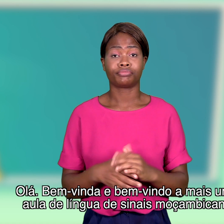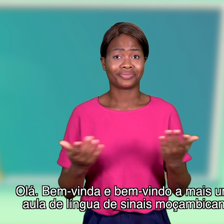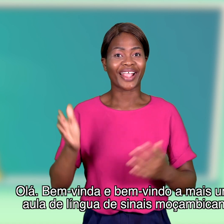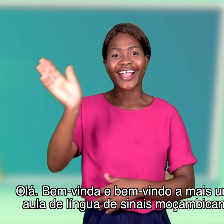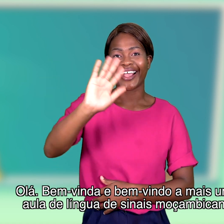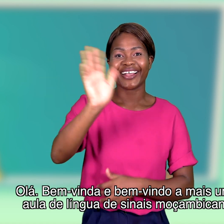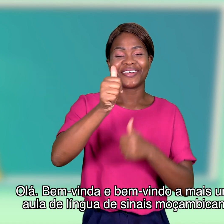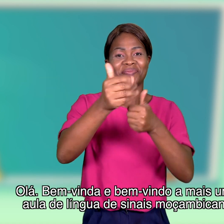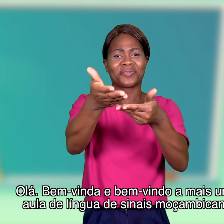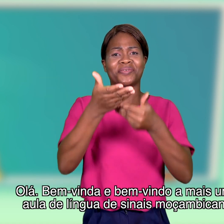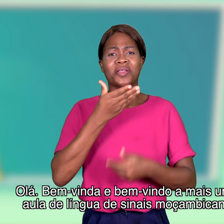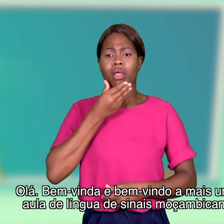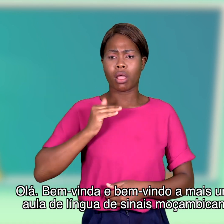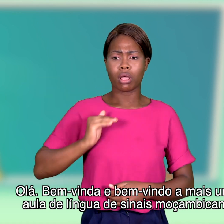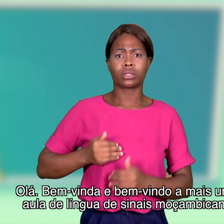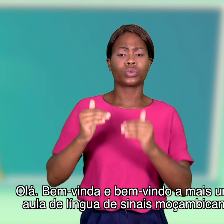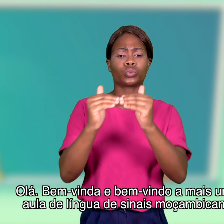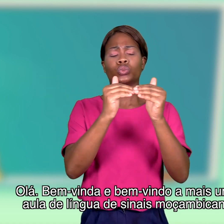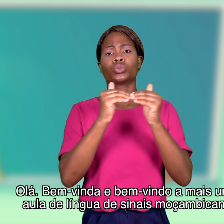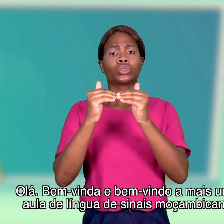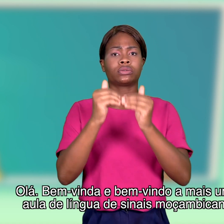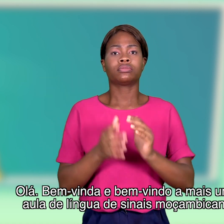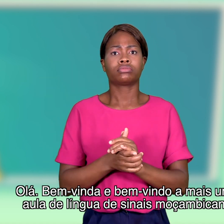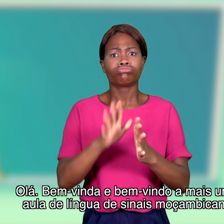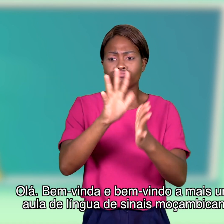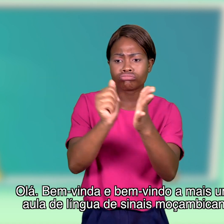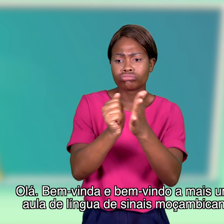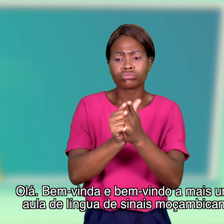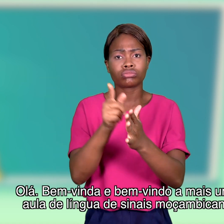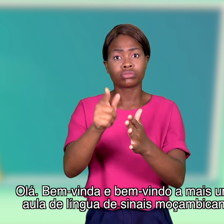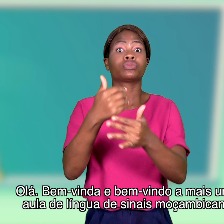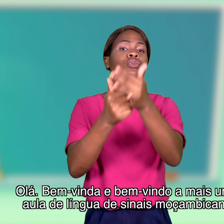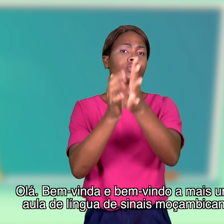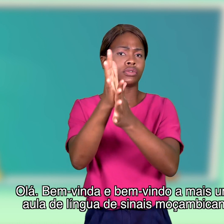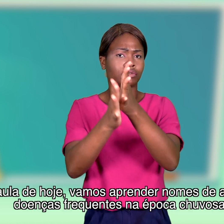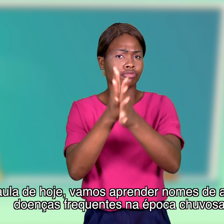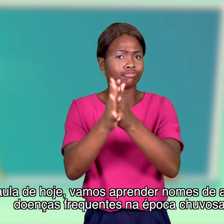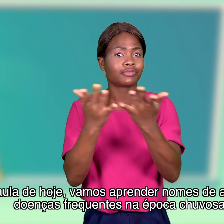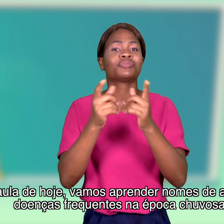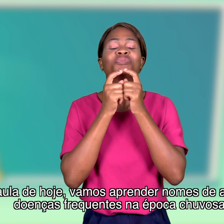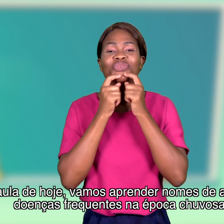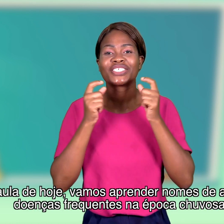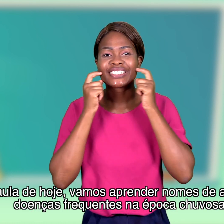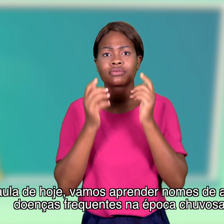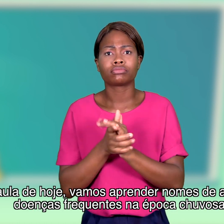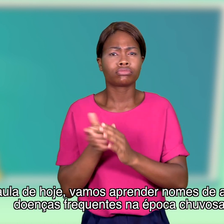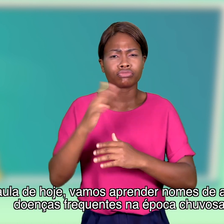Olá, bem-vinda e bem-vindo a mais uma aula de Língua de Sinais Moçambicana. Na aula de hoje, vamos